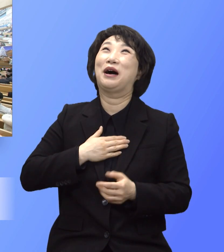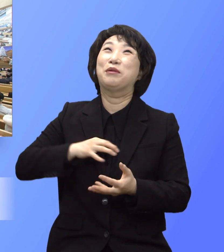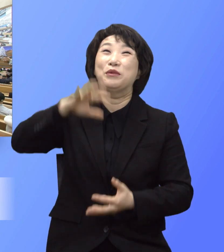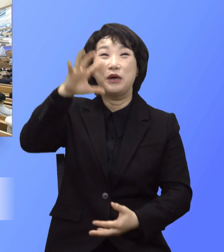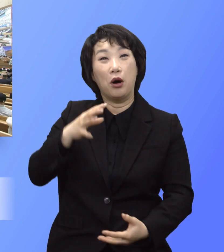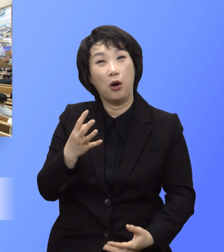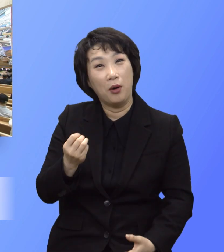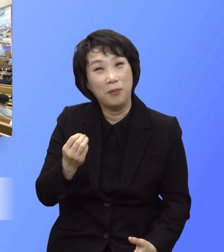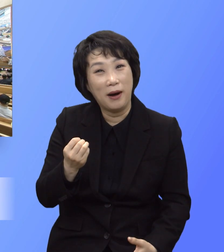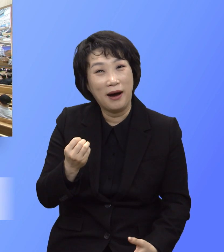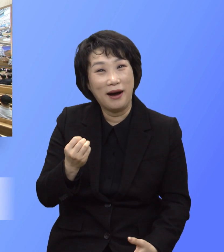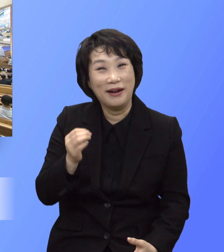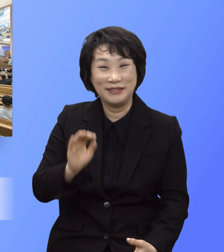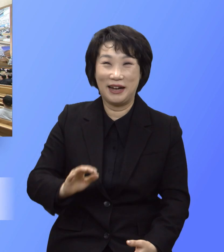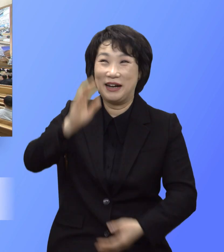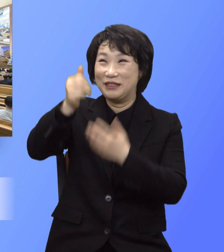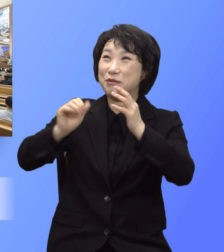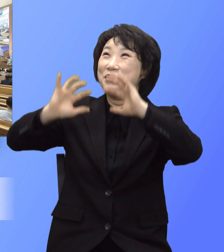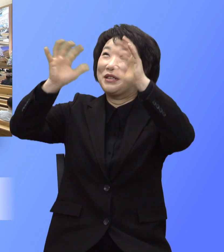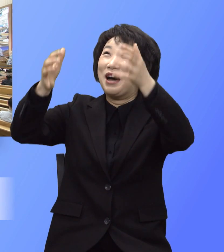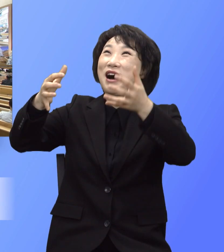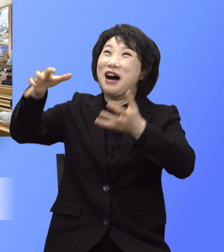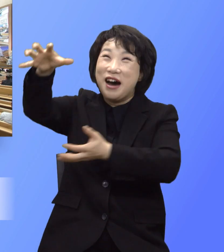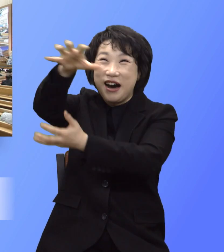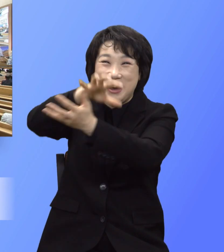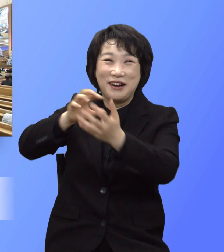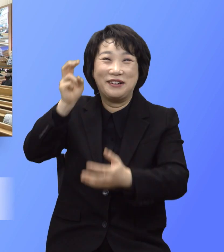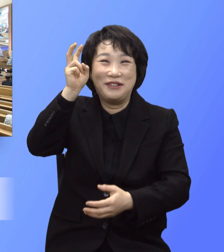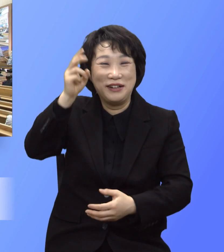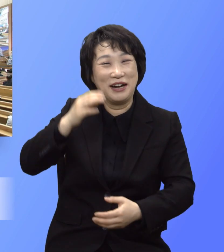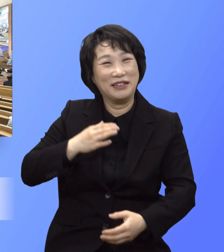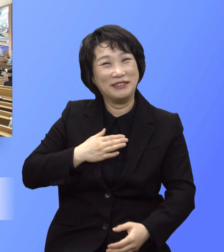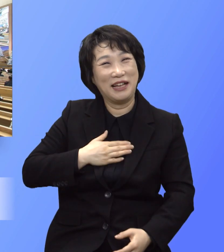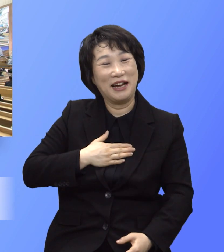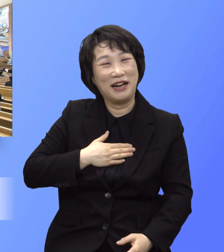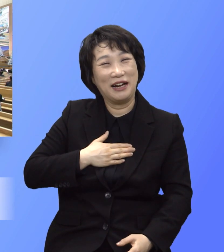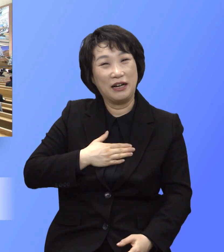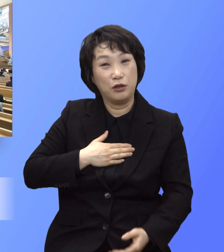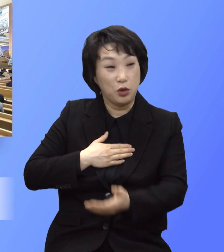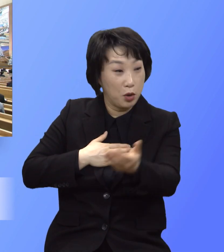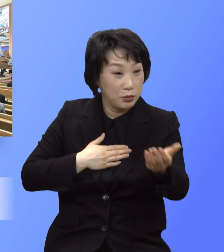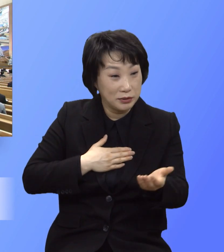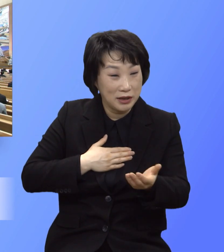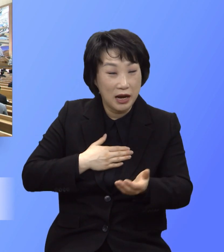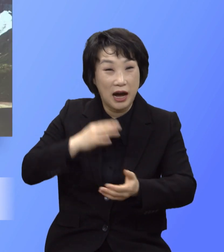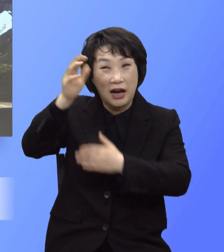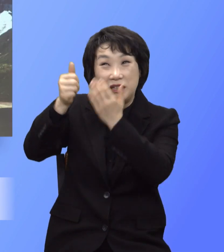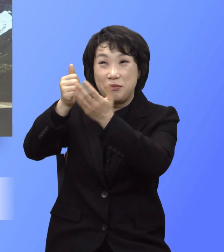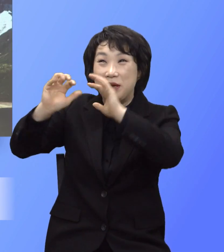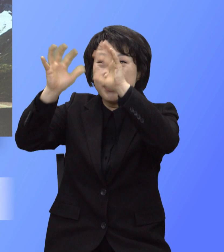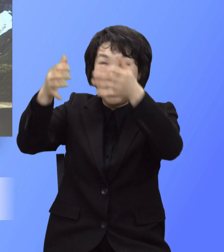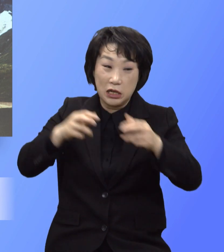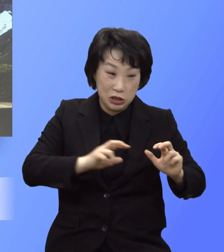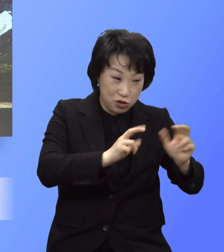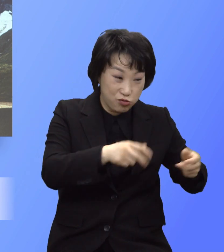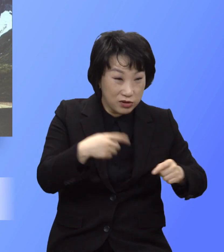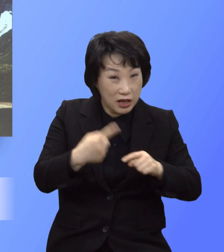정도냐? 하늘나라가 들썩오고 여러분 하늘나라가 지구 많은 줄